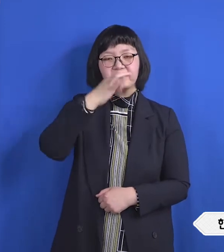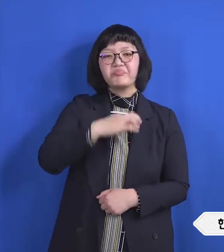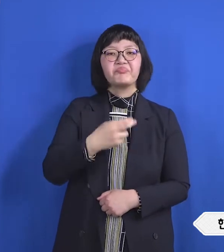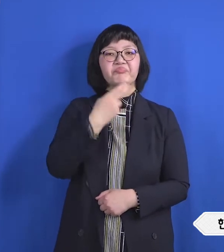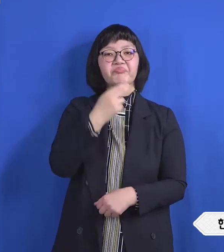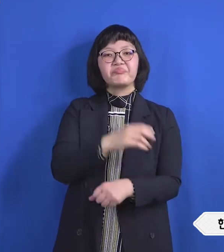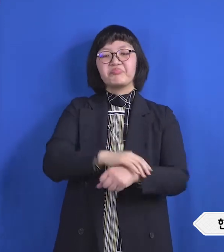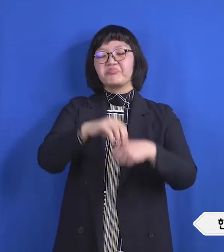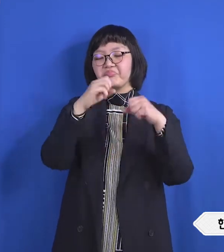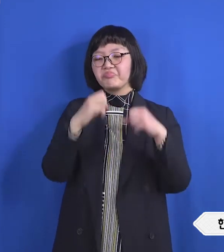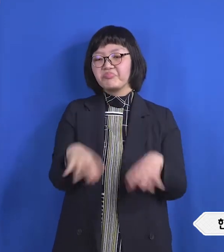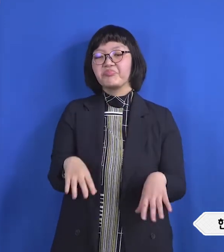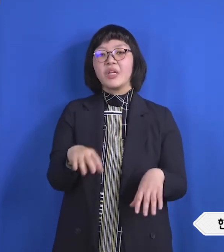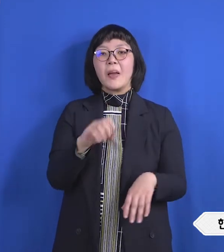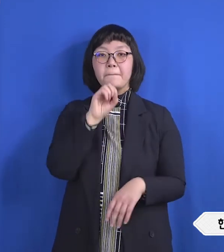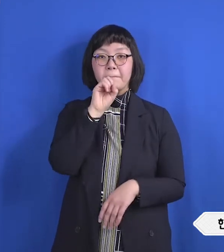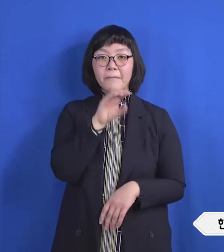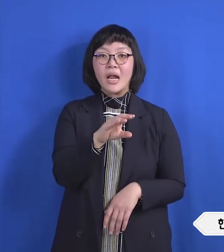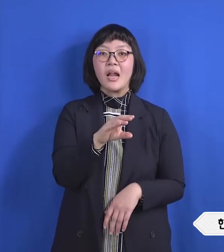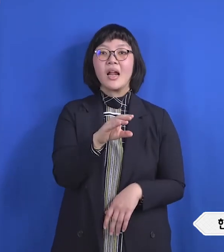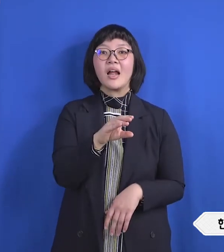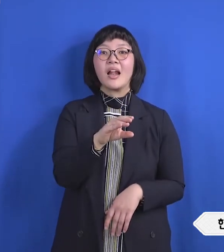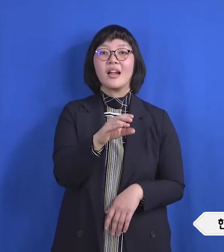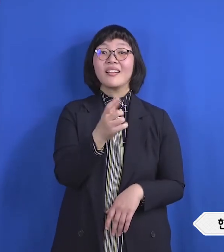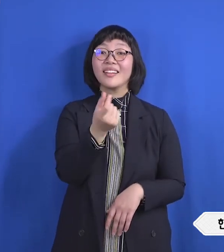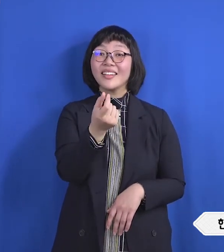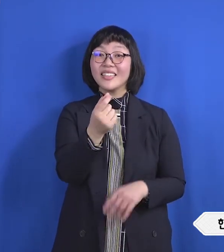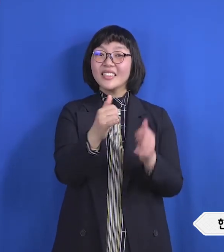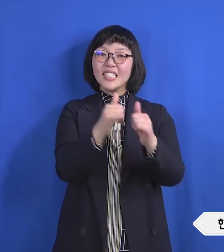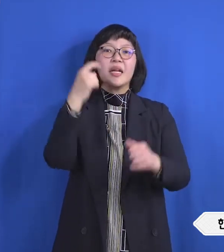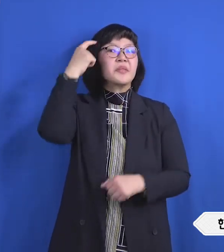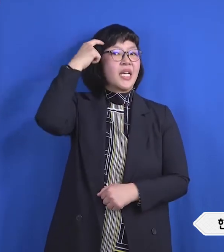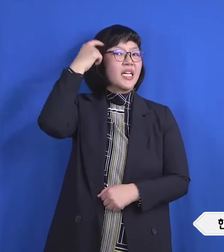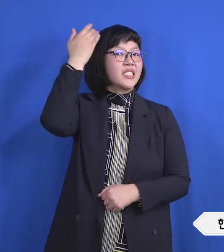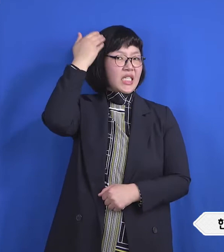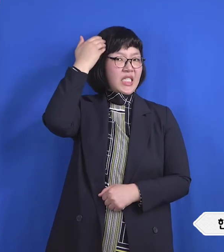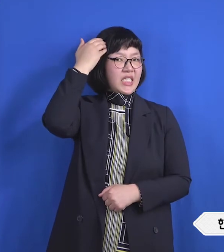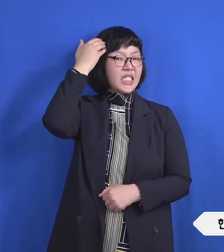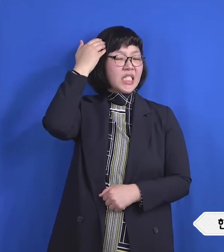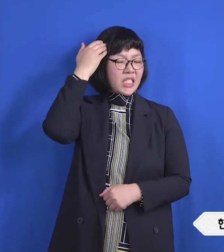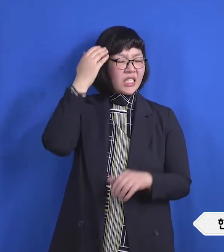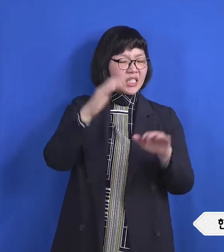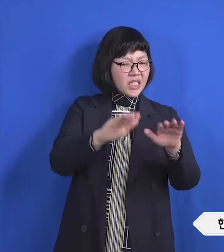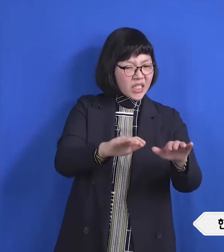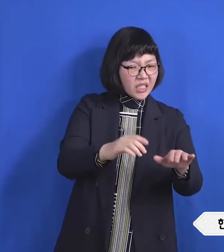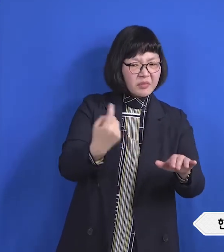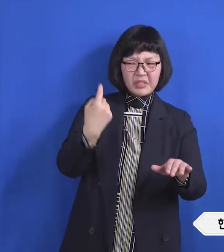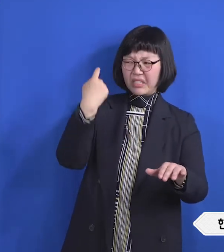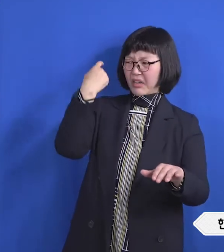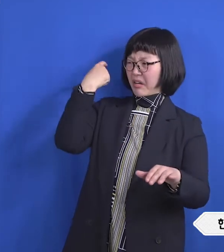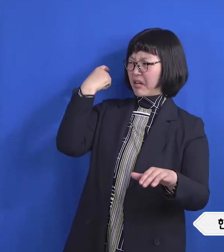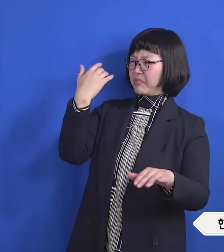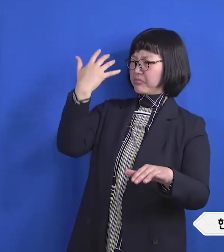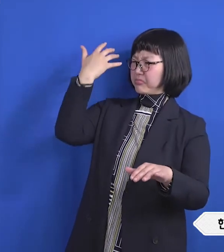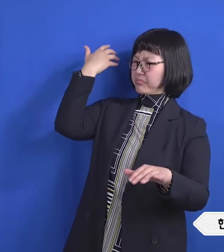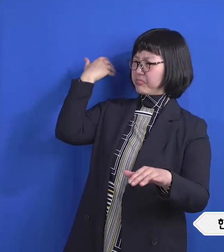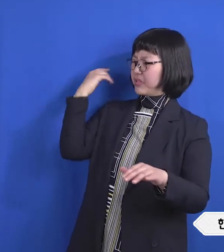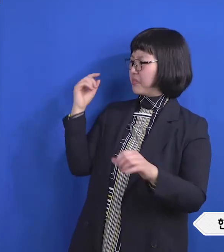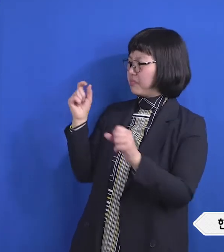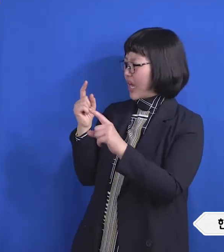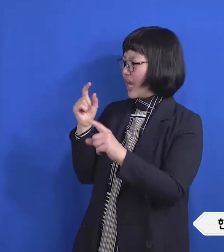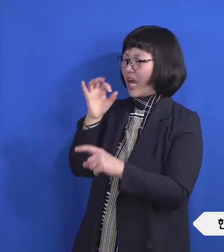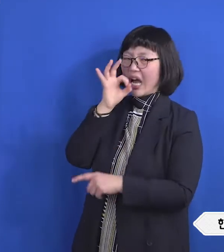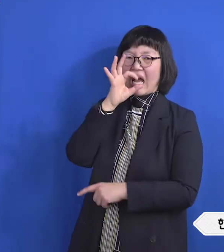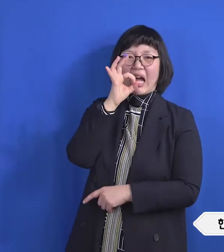수가 없다라고 말을 할 수밖에 없습니다. 그건 기도해도 소용없다라고 말할 수밖에 없습니다.